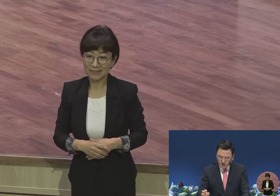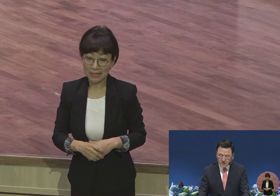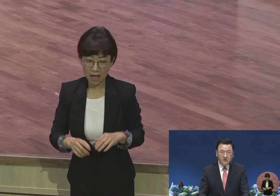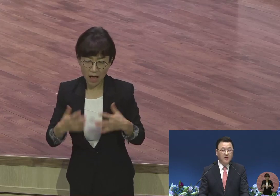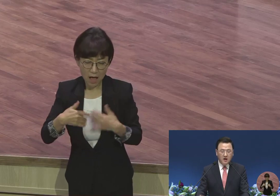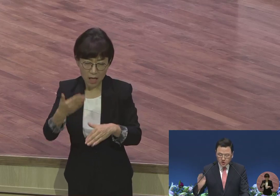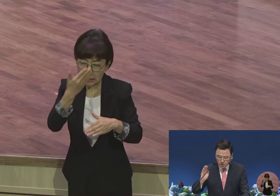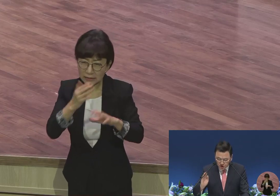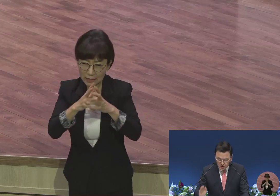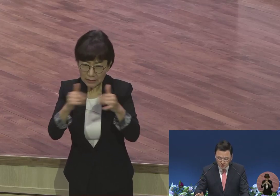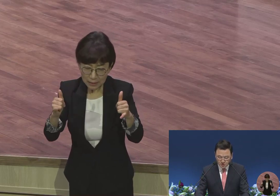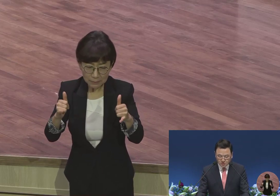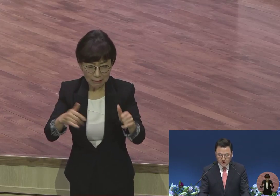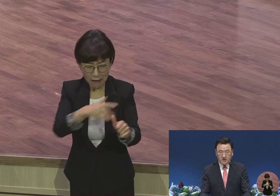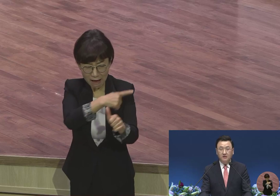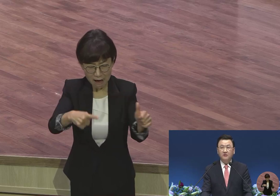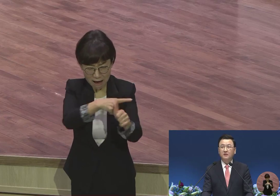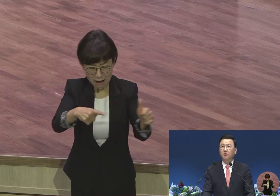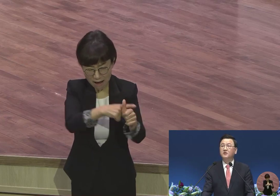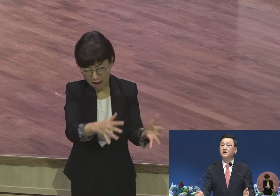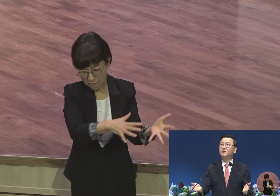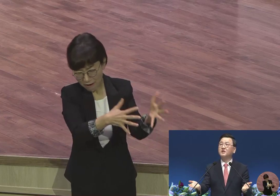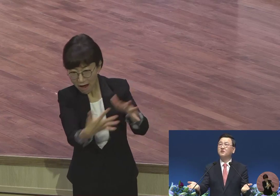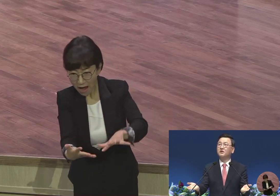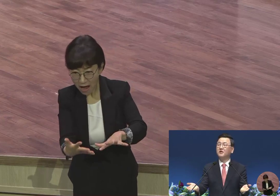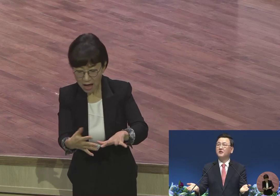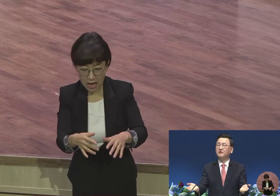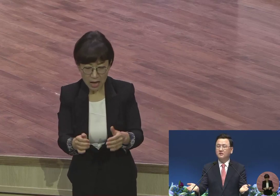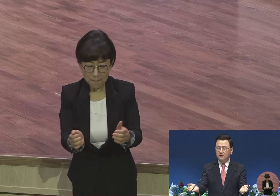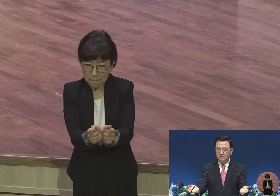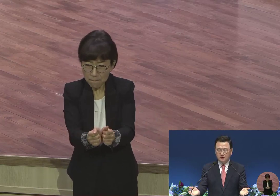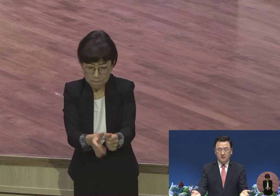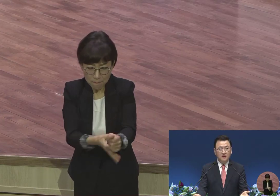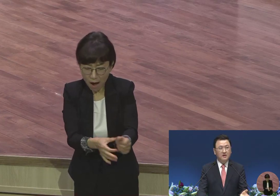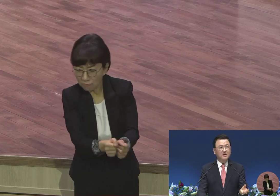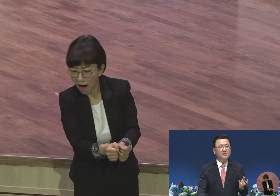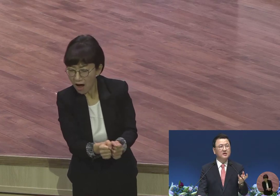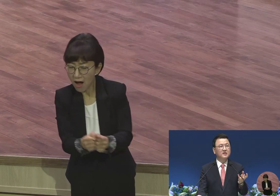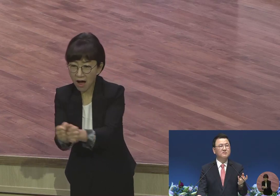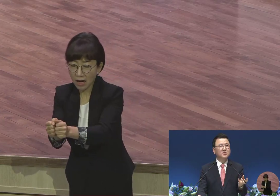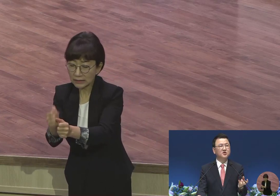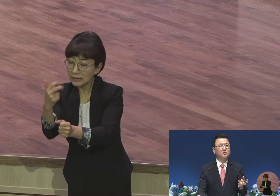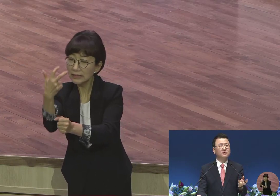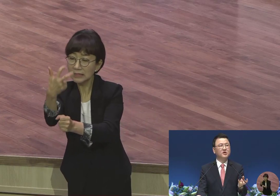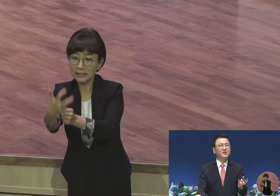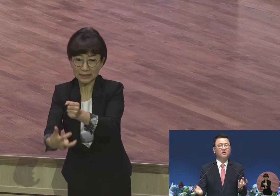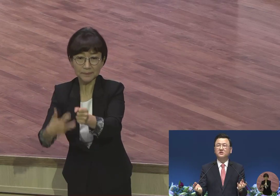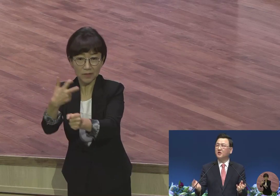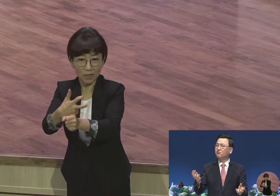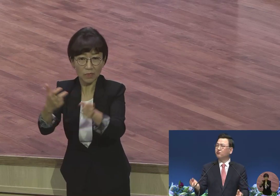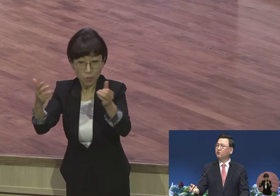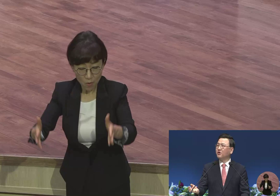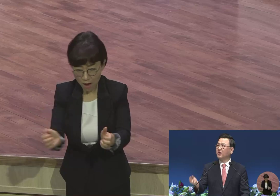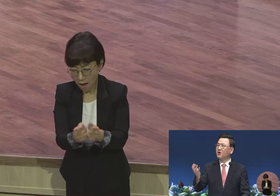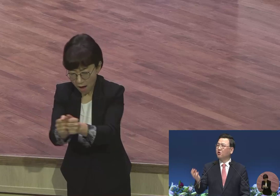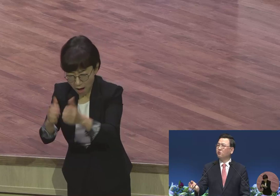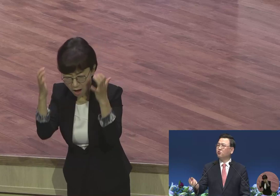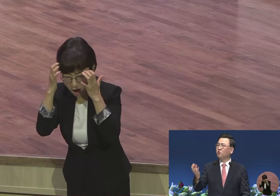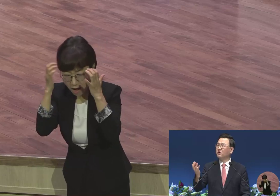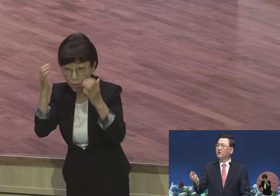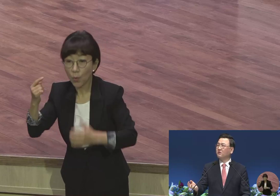포로로 끌려갔는가? 그것도 70년 동안 언약의 백성인데 창세기 3장 15절에 여자의